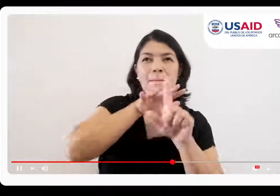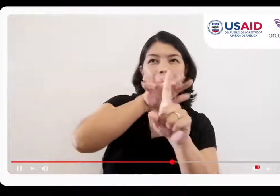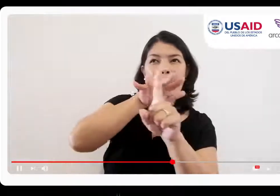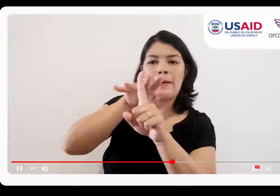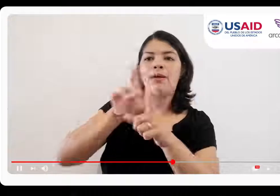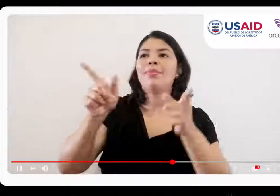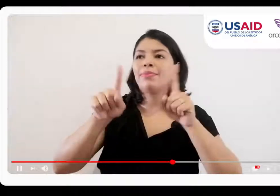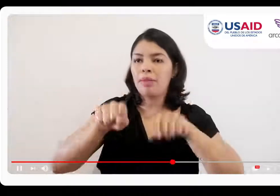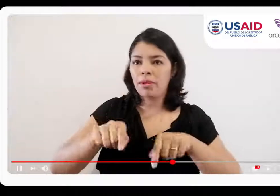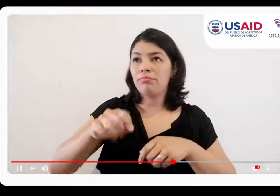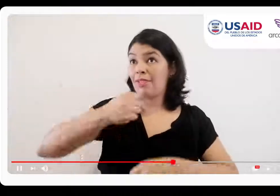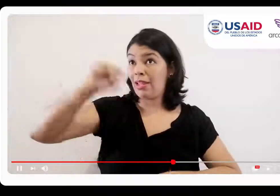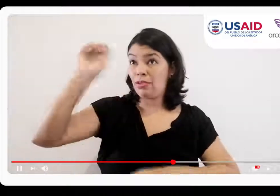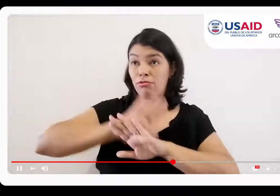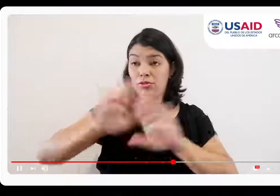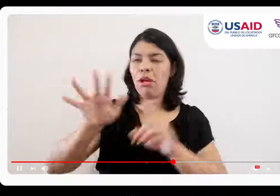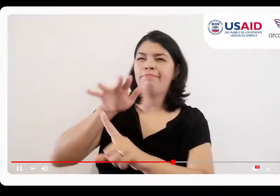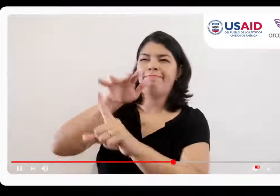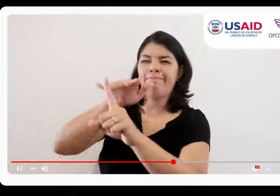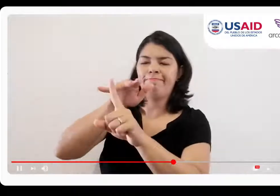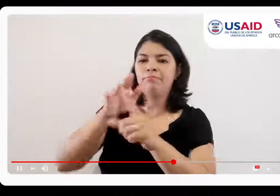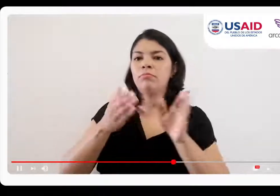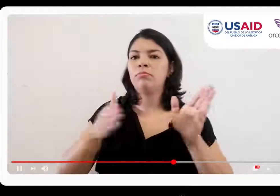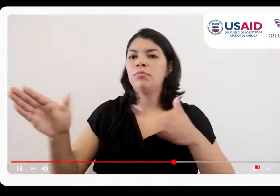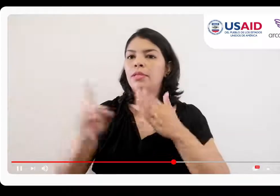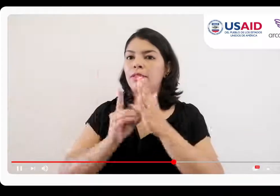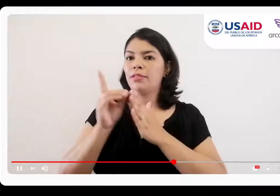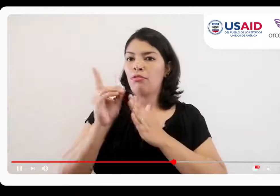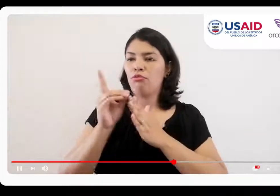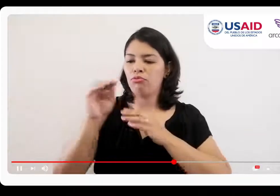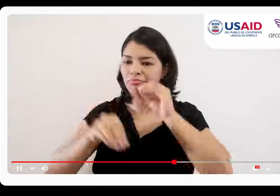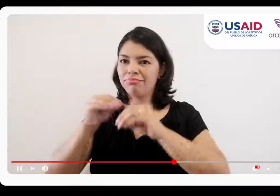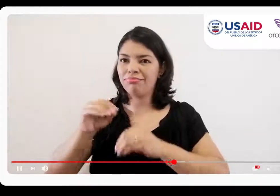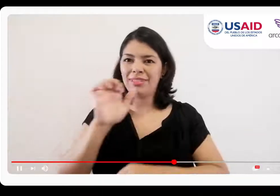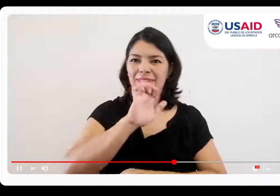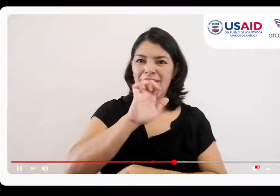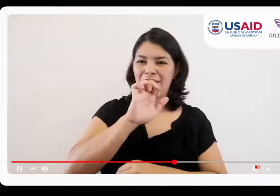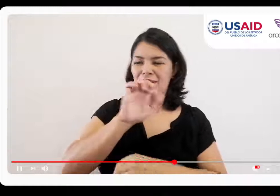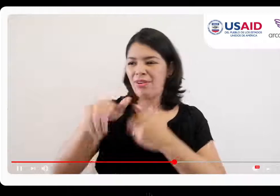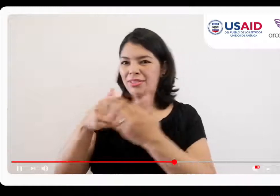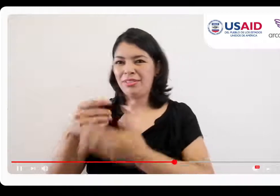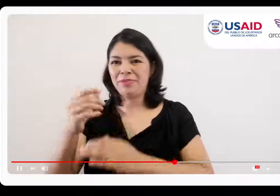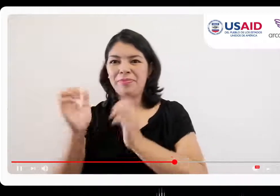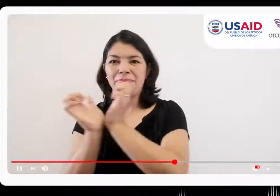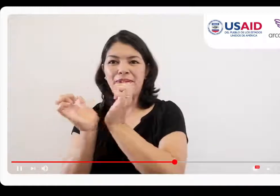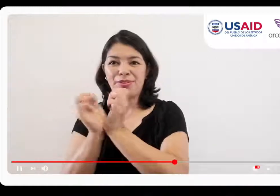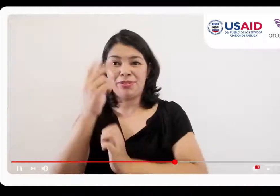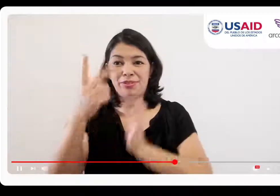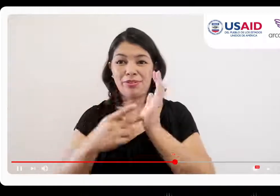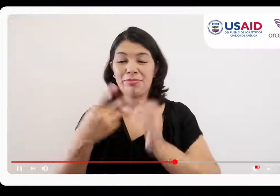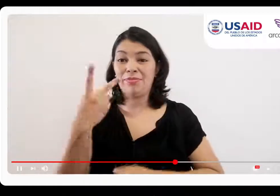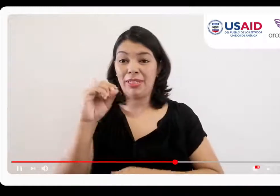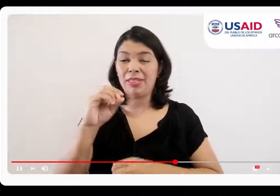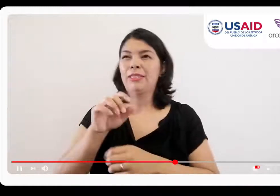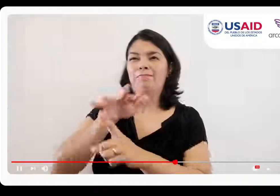la construcción del plan de desarrollo que se realizaron entre enero y mayo de 2020. Bueno, gracias a Dios